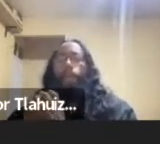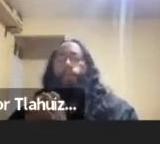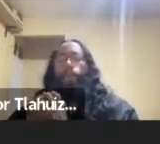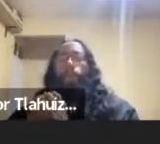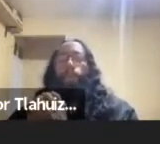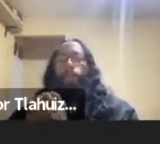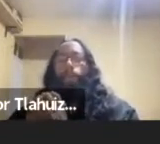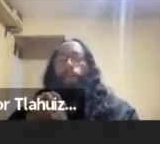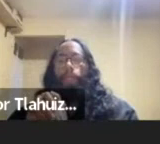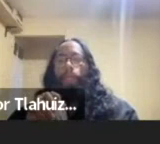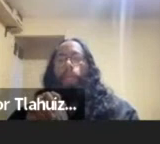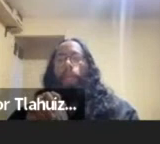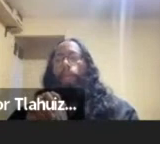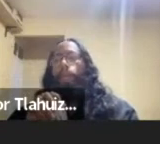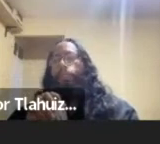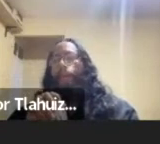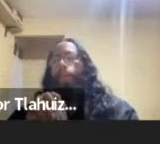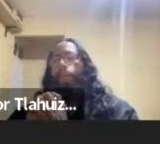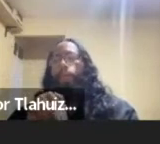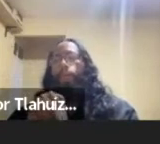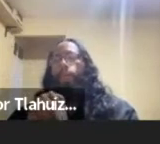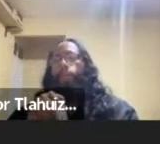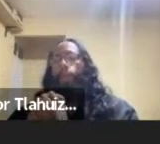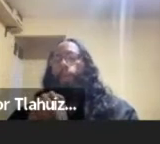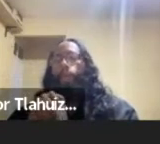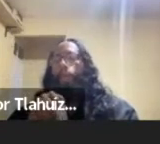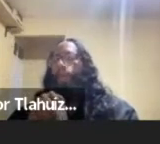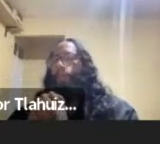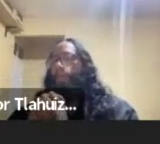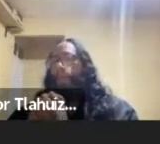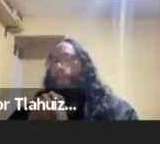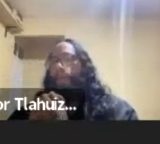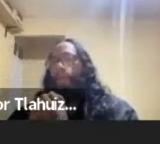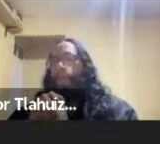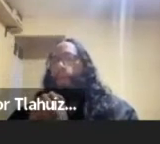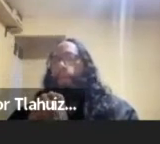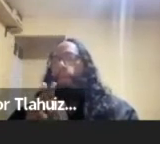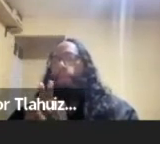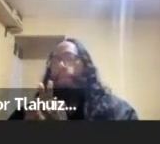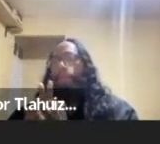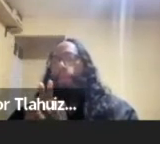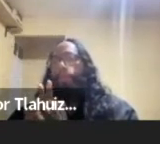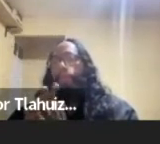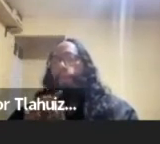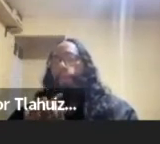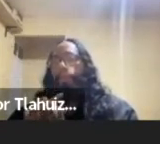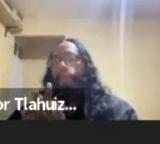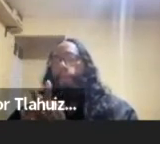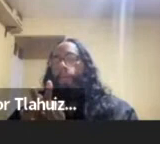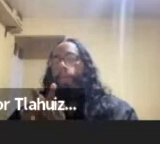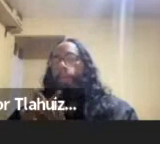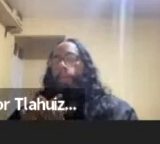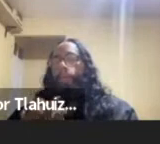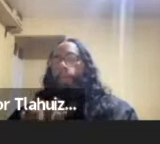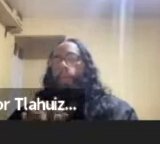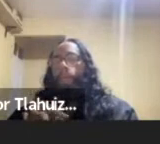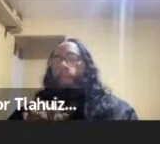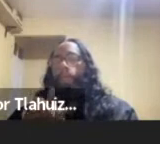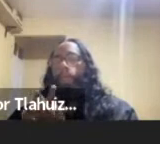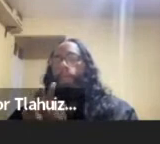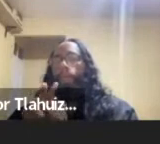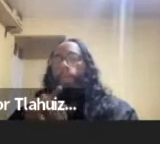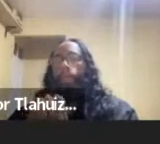activismo para la comunidad sorda, ¿no? Sin embargo, es un cuerpo que no incomoda, no incomoda porque cumple con todos